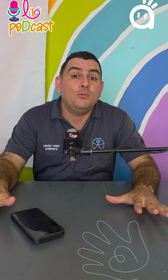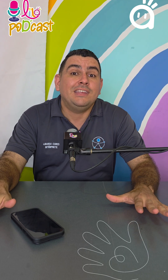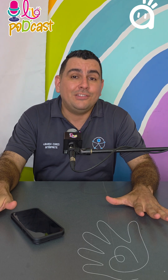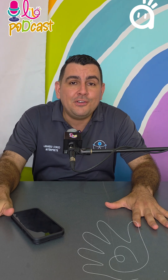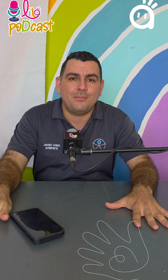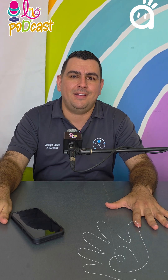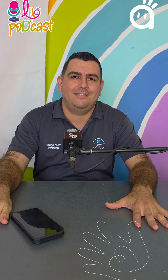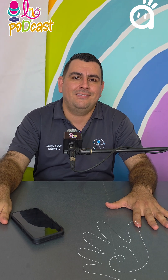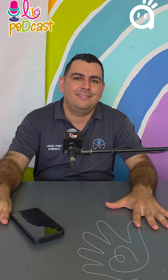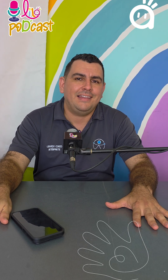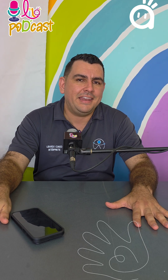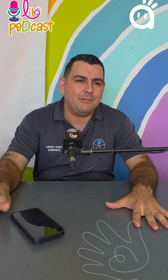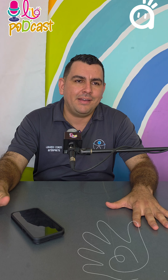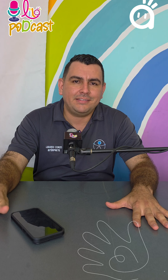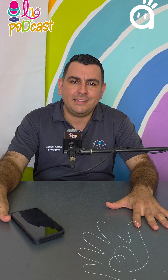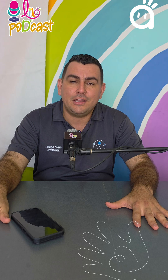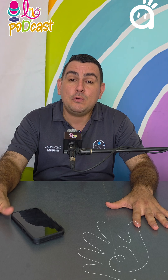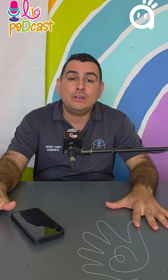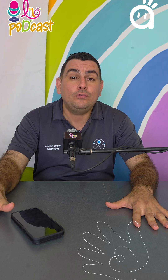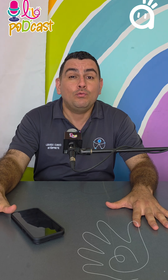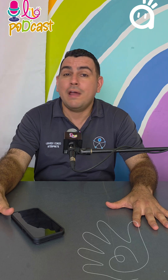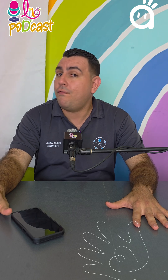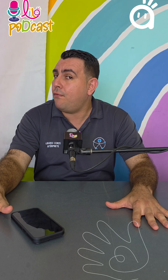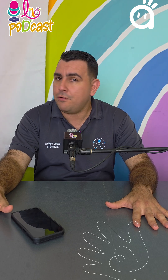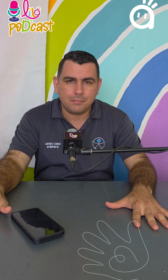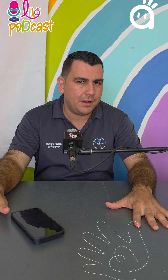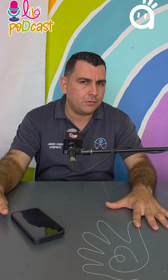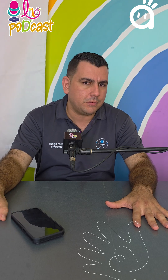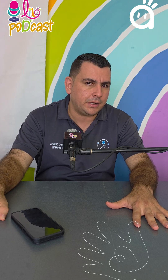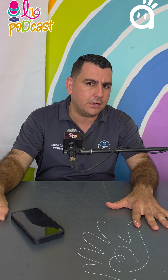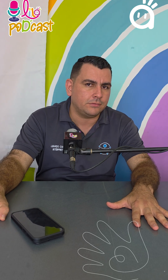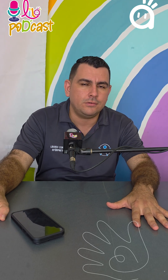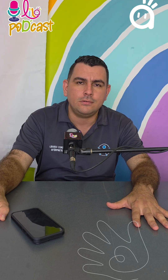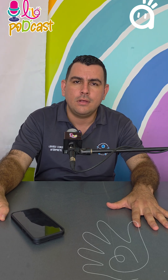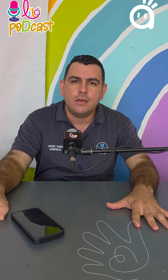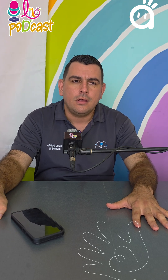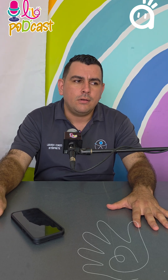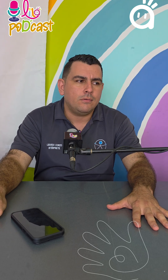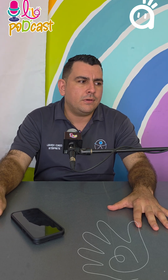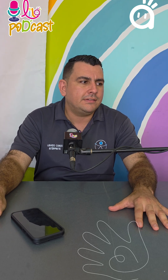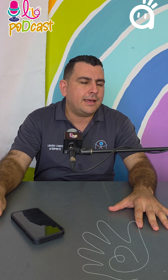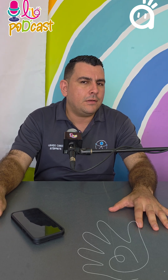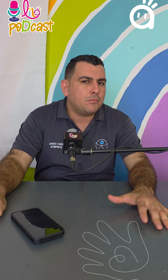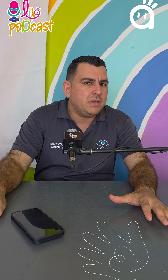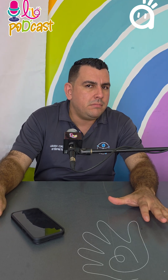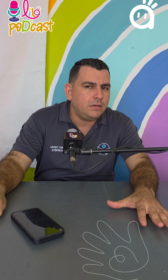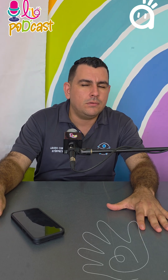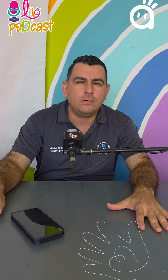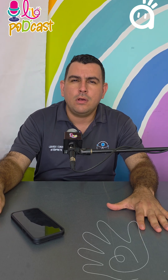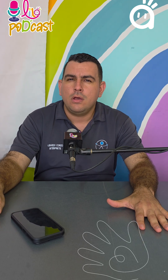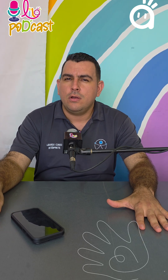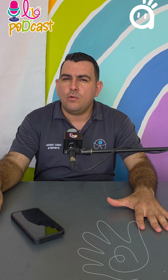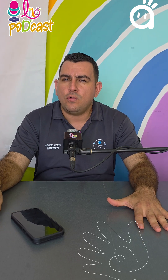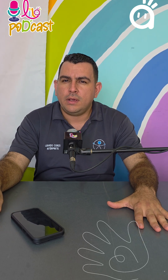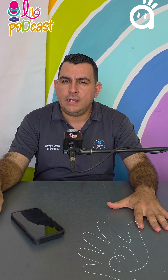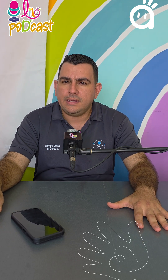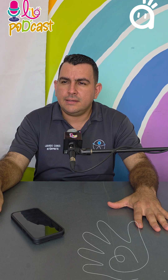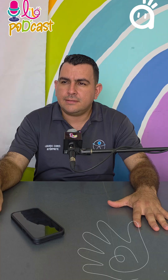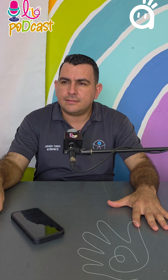un idioma. La lengua de señas no es una forma de comunicación, no es algo mímico, no